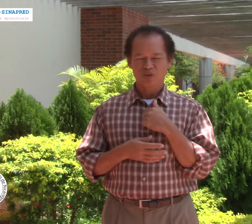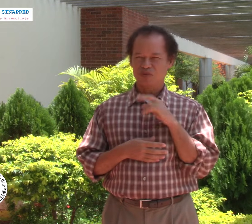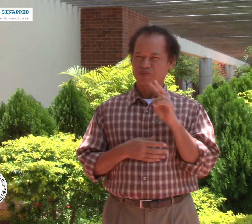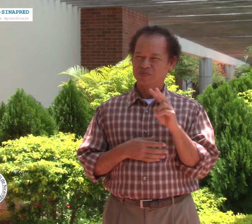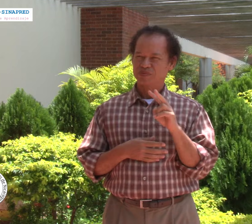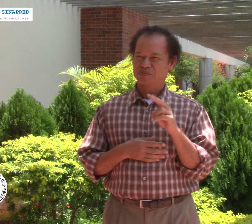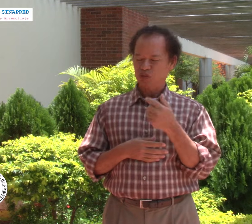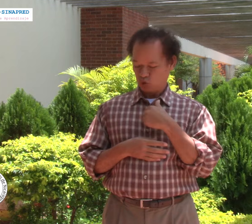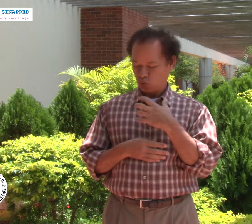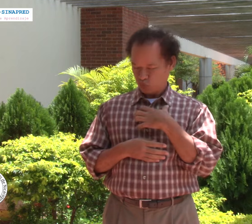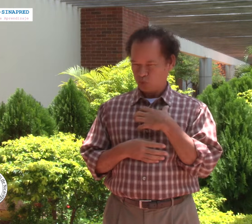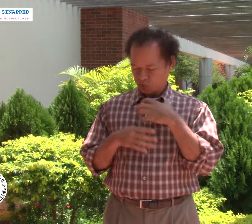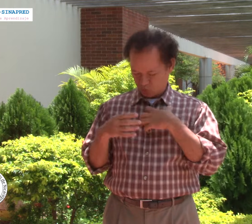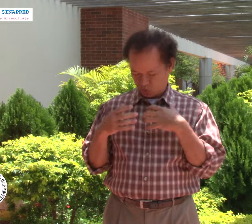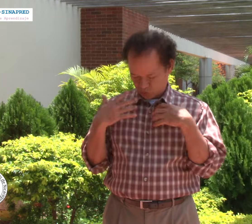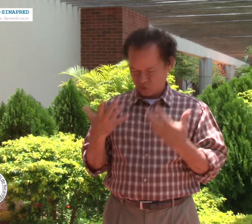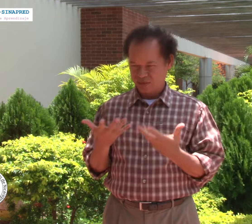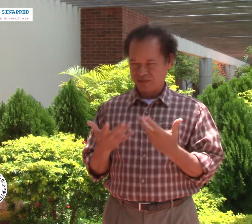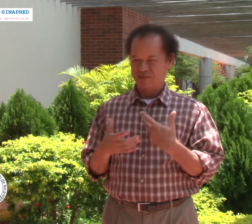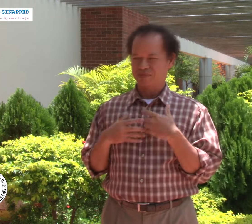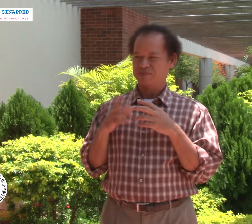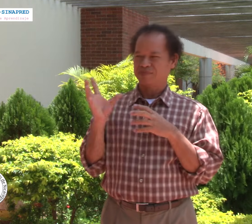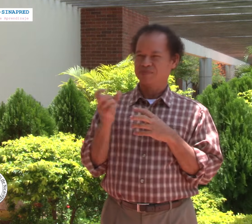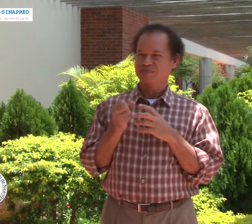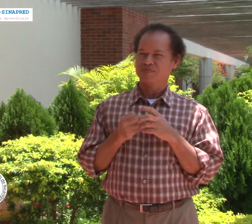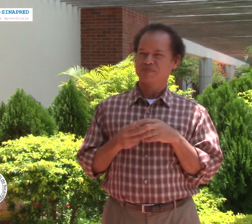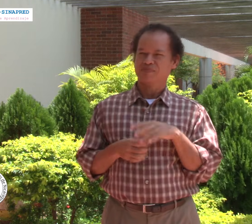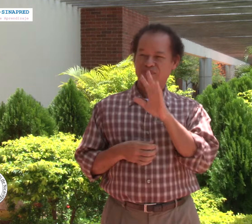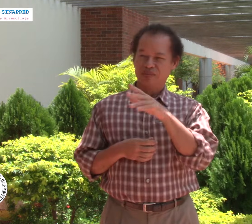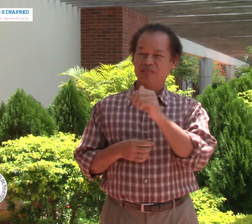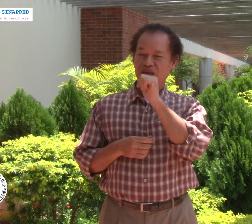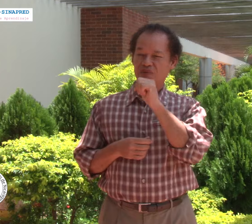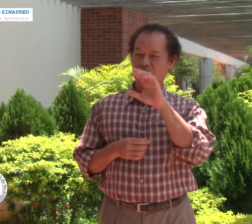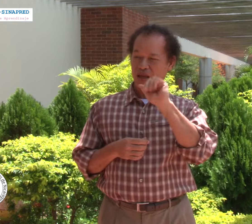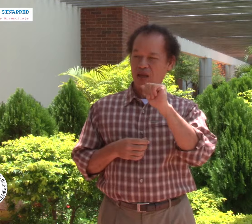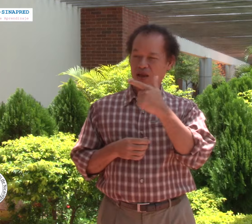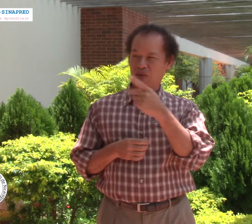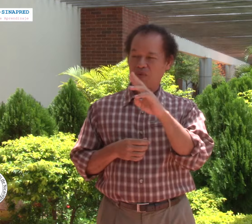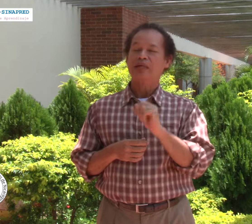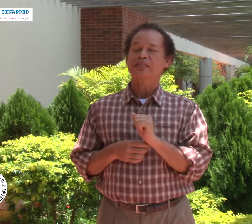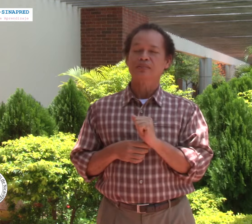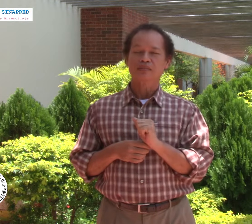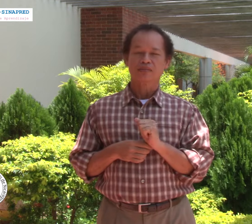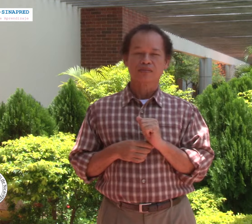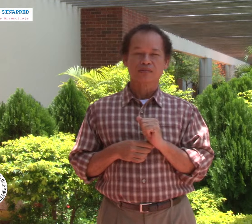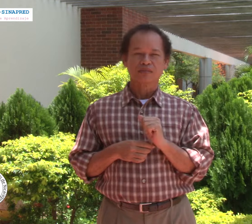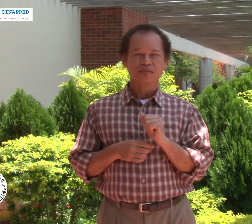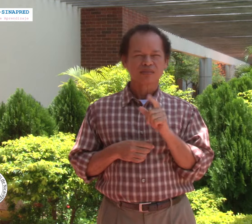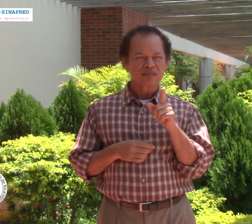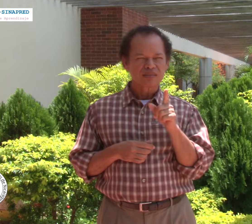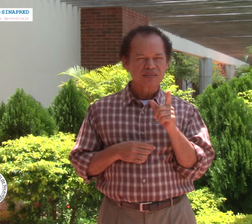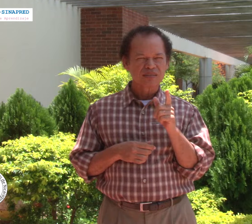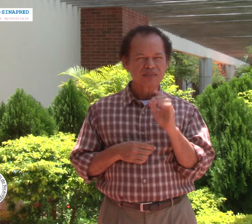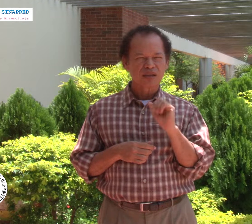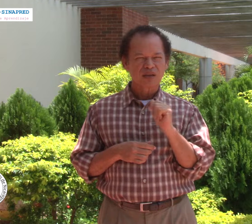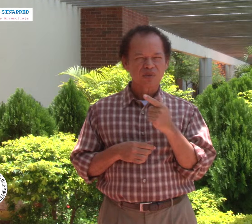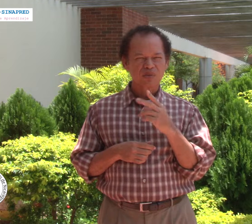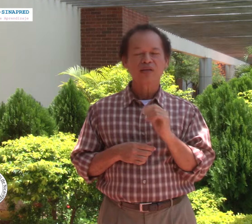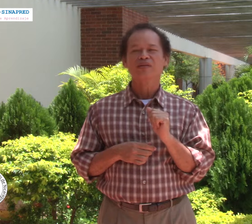mucho curiosear y entonces me enseñaron lo que era el deletreo, agua con los dedos. Yo relacionaba